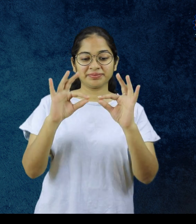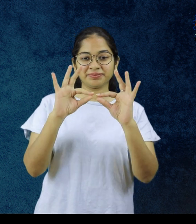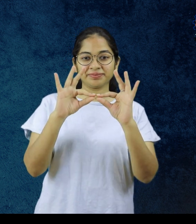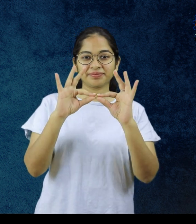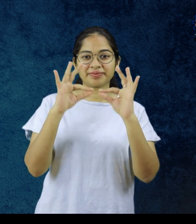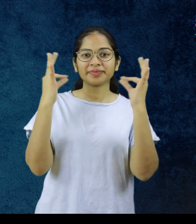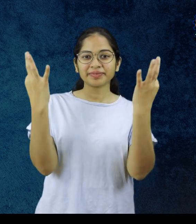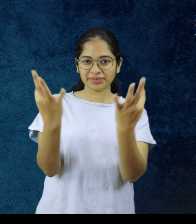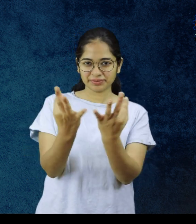परिवार